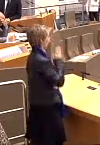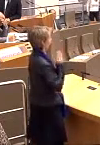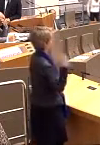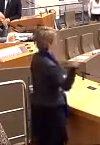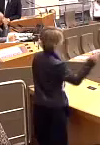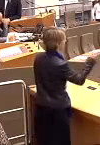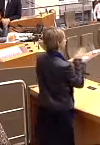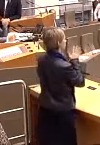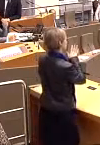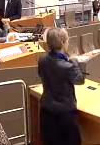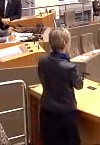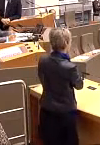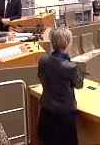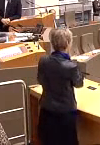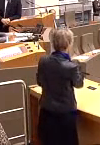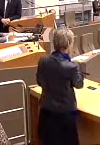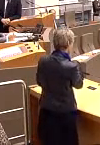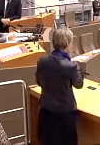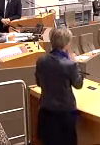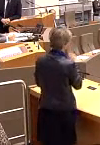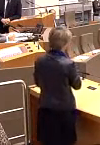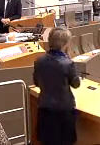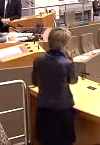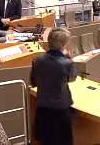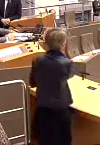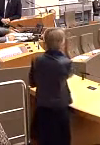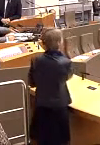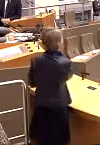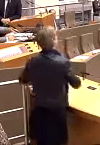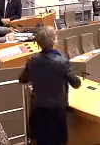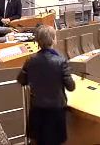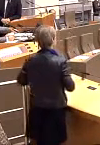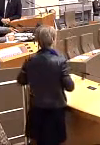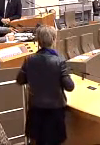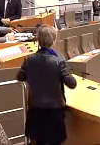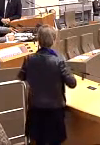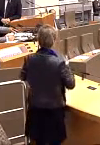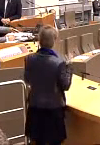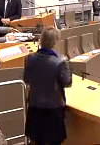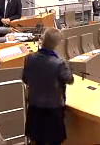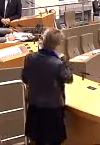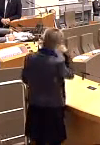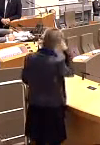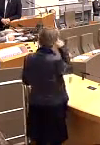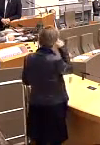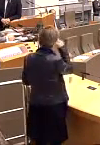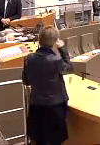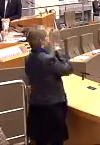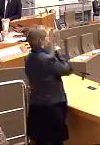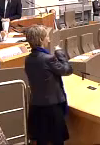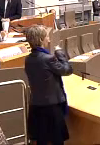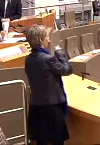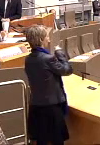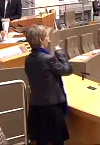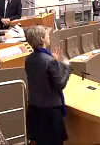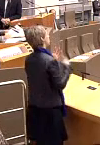om direct of indirect te discrimineren. Dus mijn vraag aan de heer minister is... Hoe denkt u dat